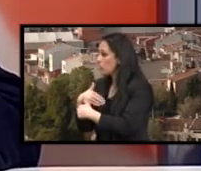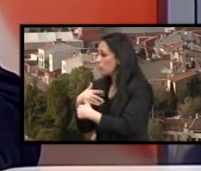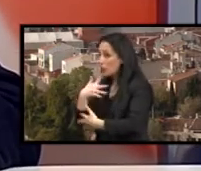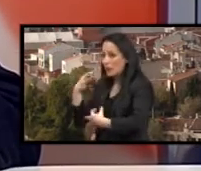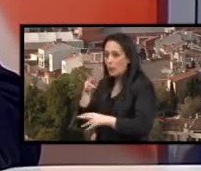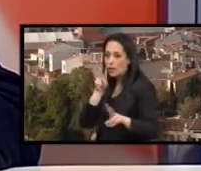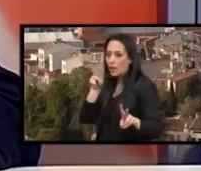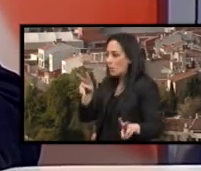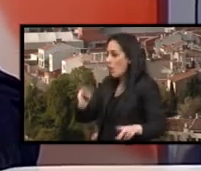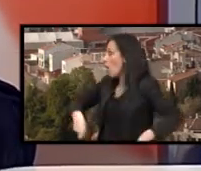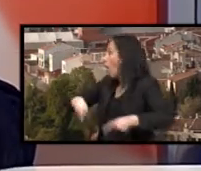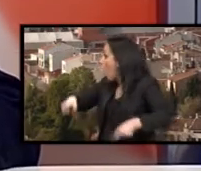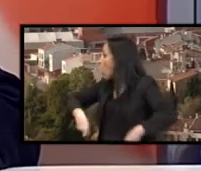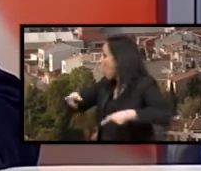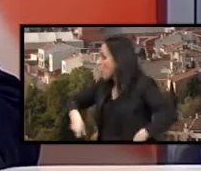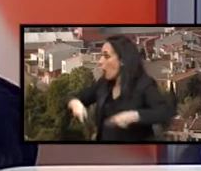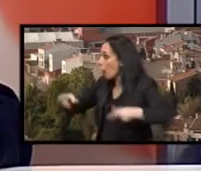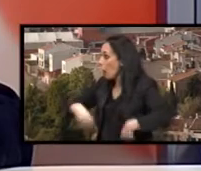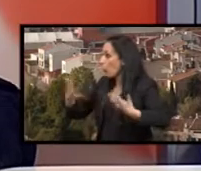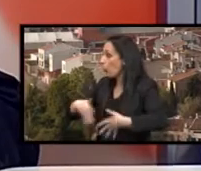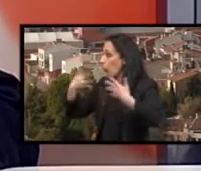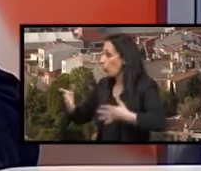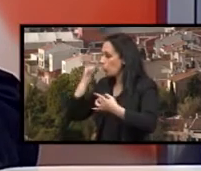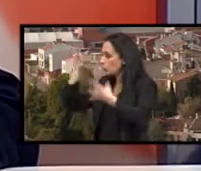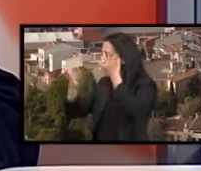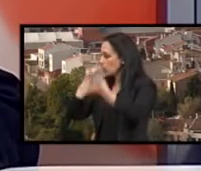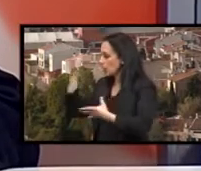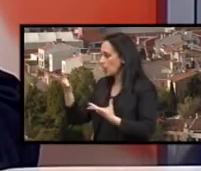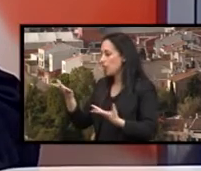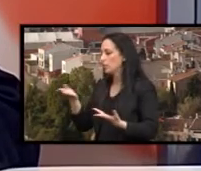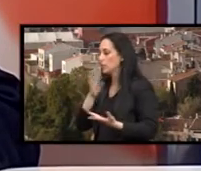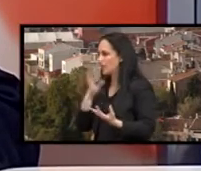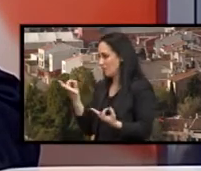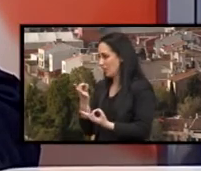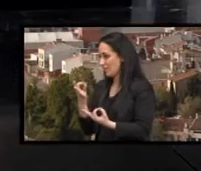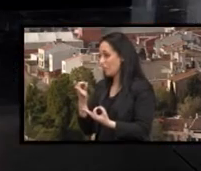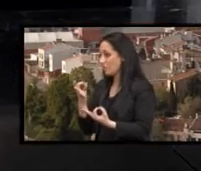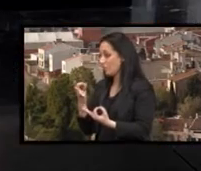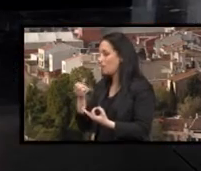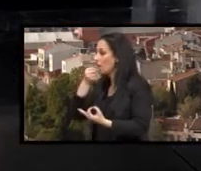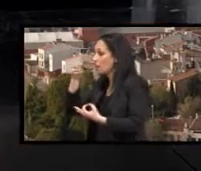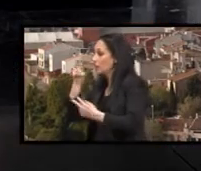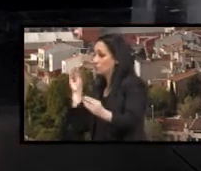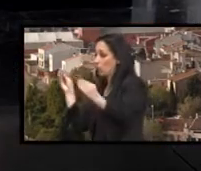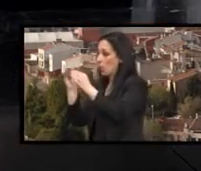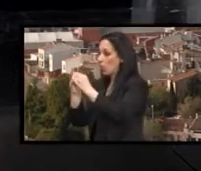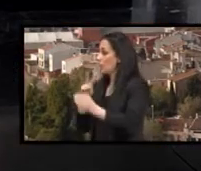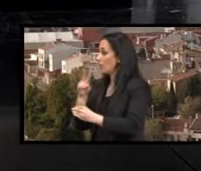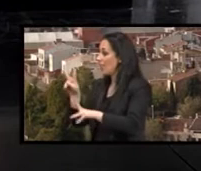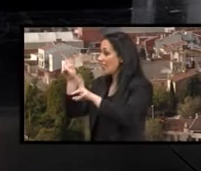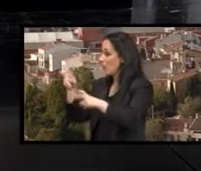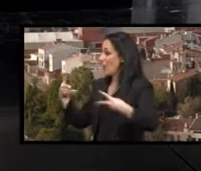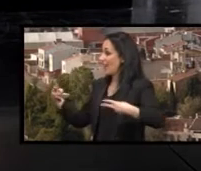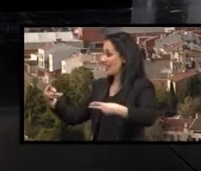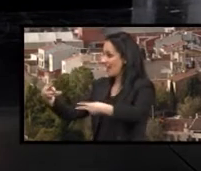hagut amb altres coses hi ha hagut i poder encara ni segueix havent. Clar, el tema està el que dius tu, el tema de les retallades, per exemple, aquí en Presidenta